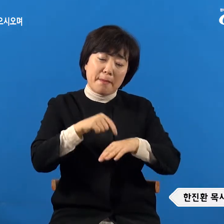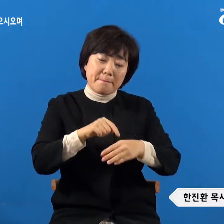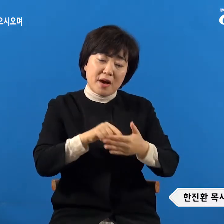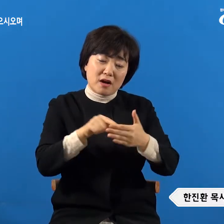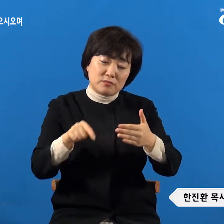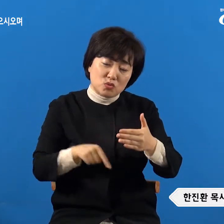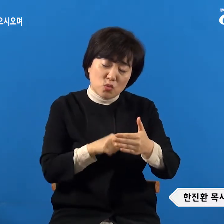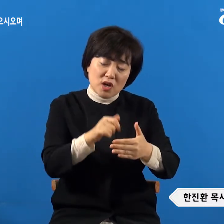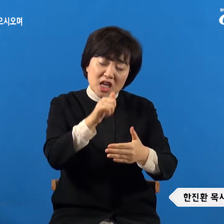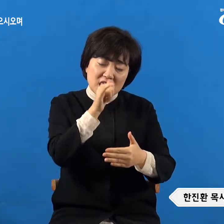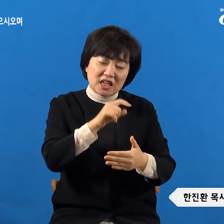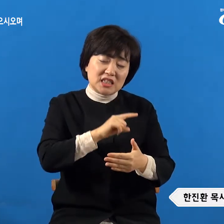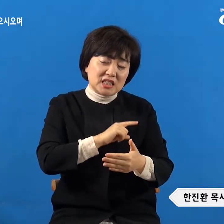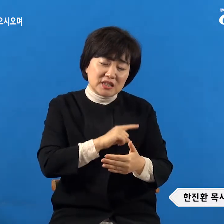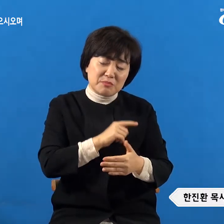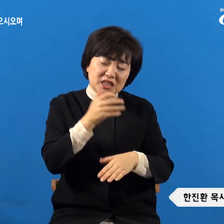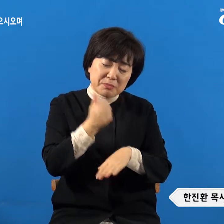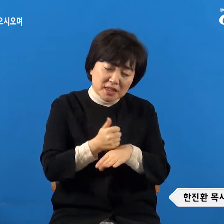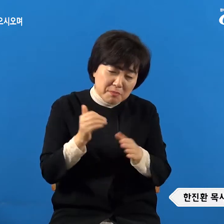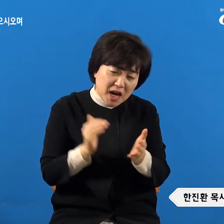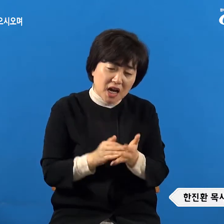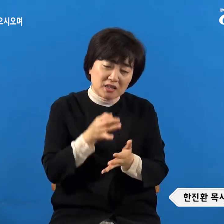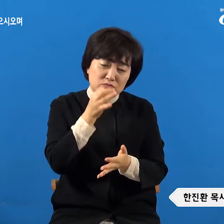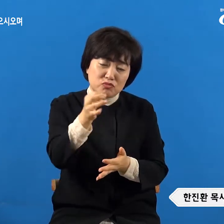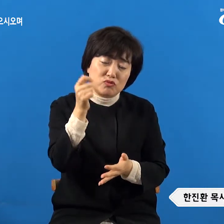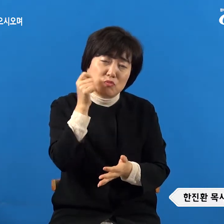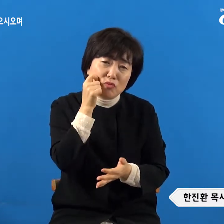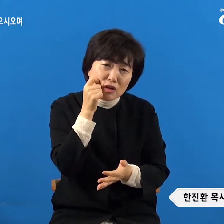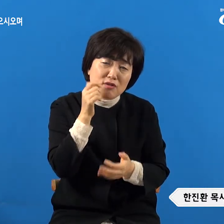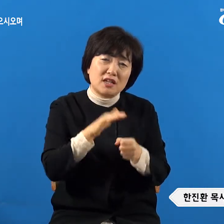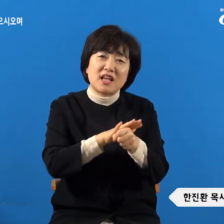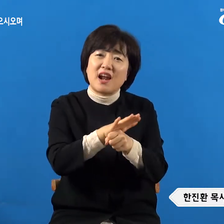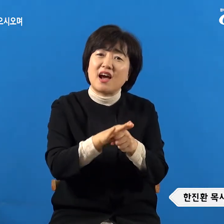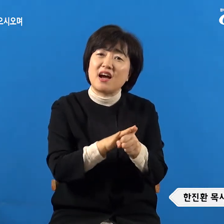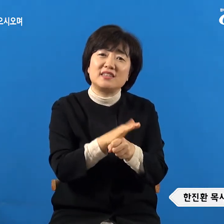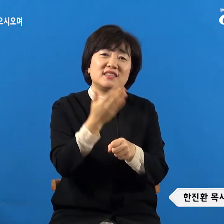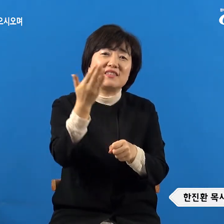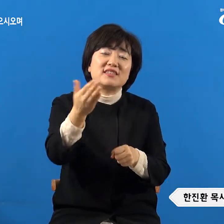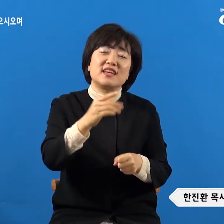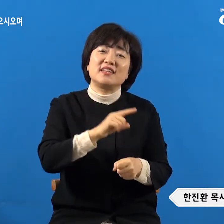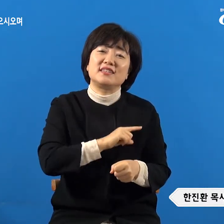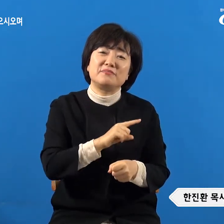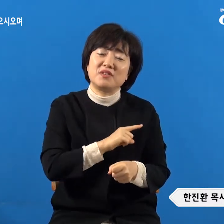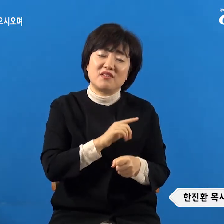하지 못하였구나. 사랑하던 그 사람이여, 사랑하던 그 사람이여.